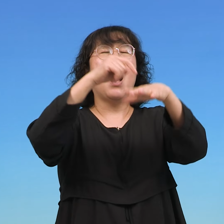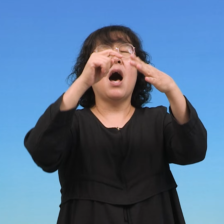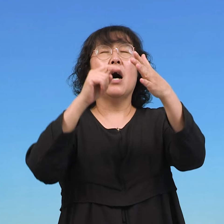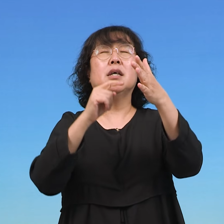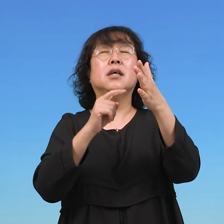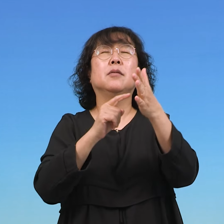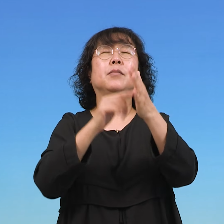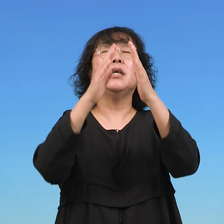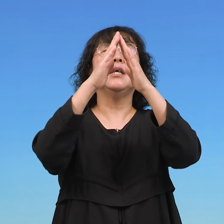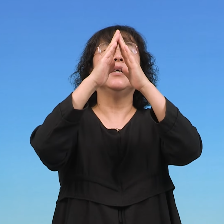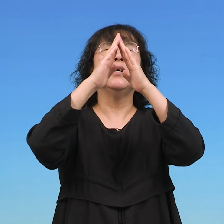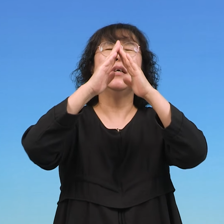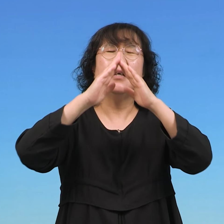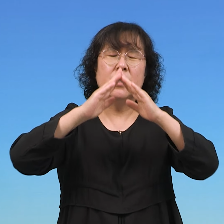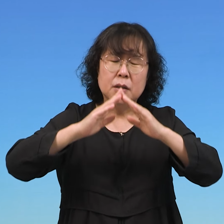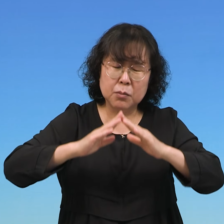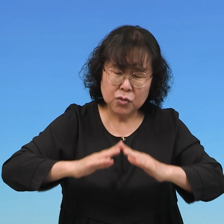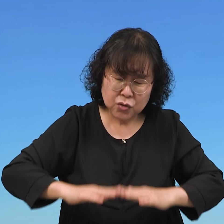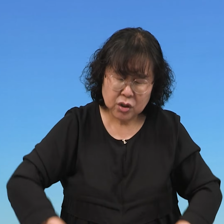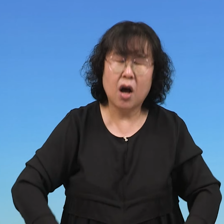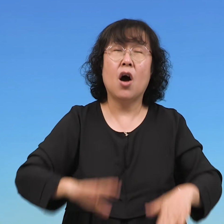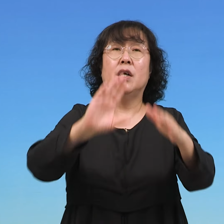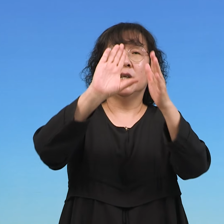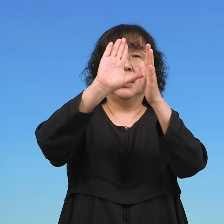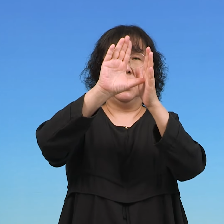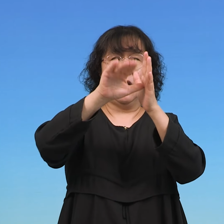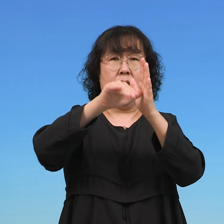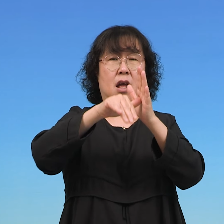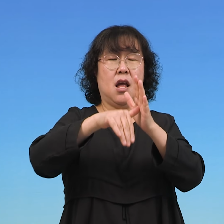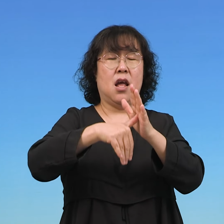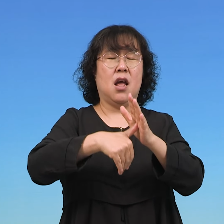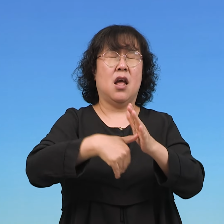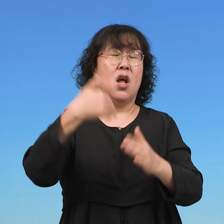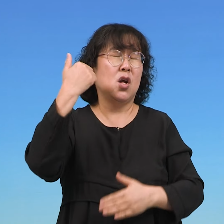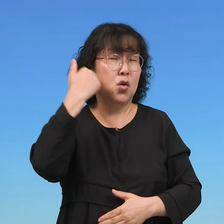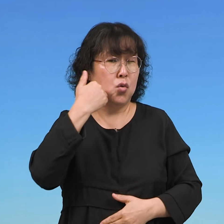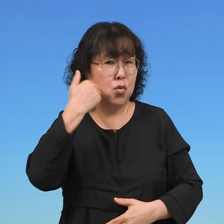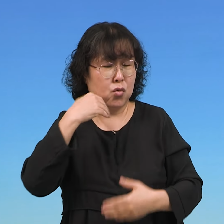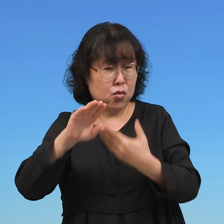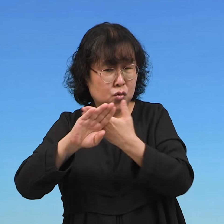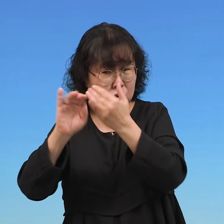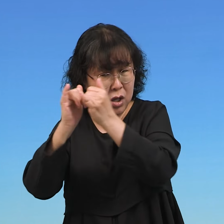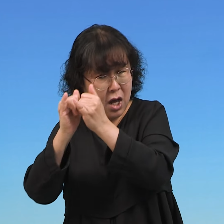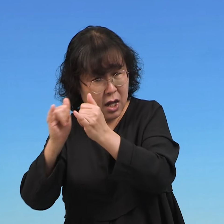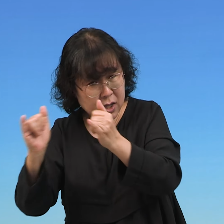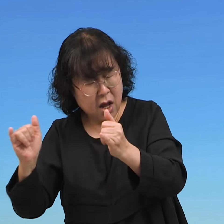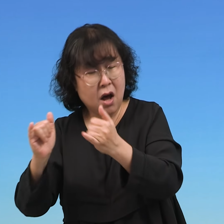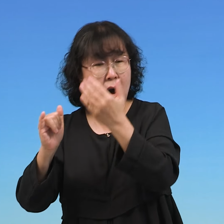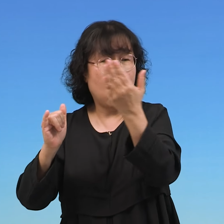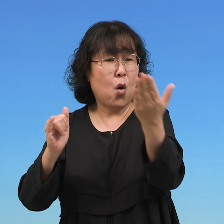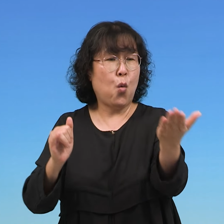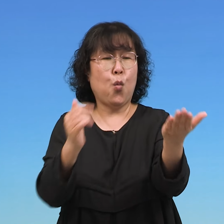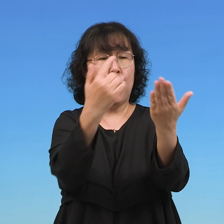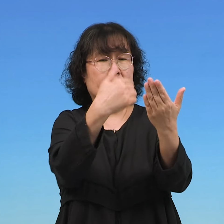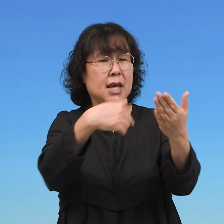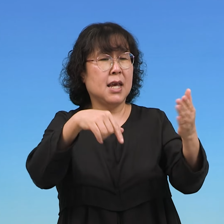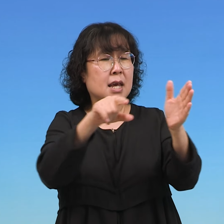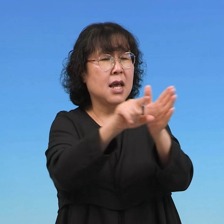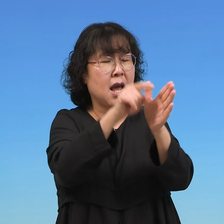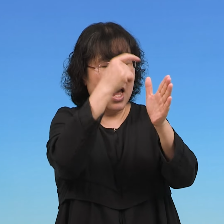마음이 무너질 때, 여러분 바로 그 순간 기억하십시오. 누군가 널